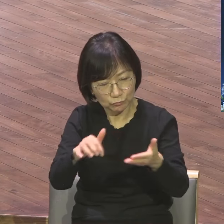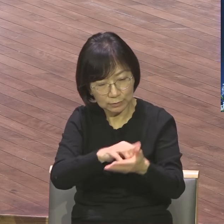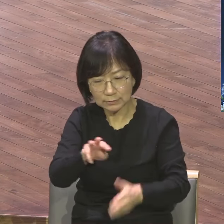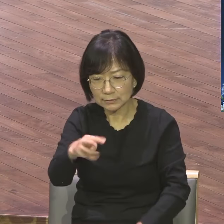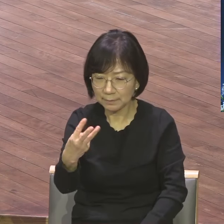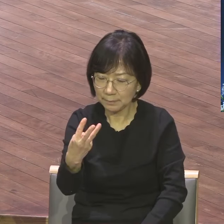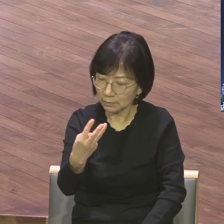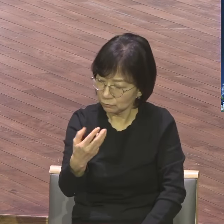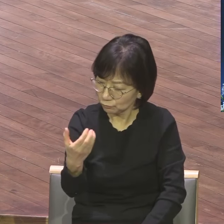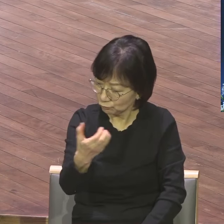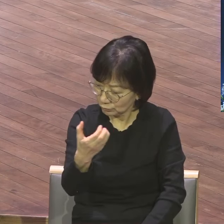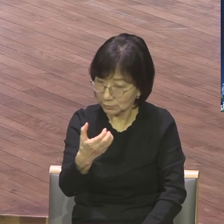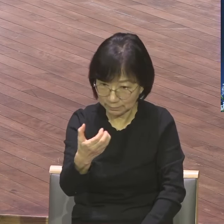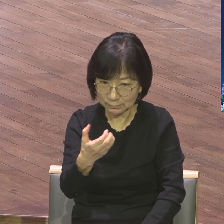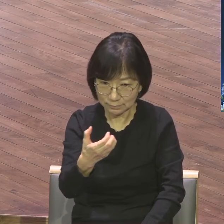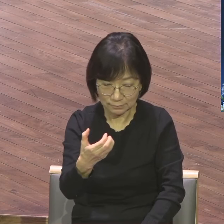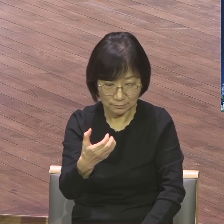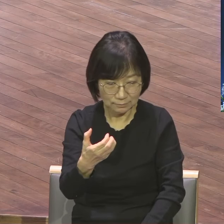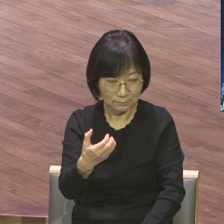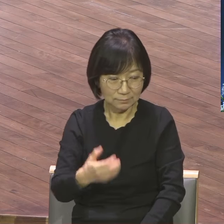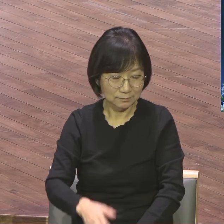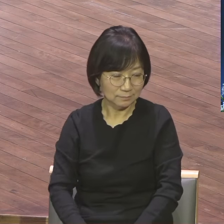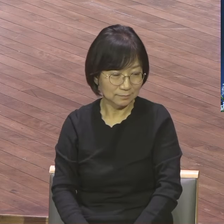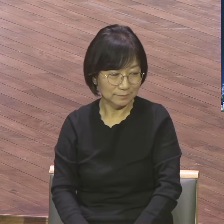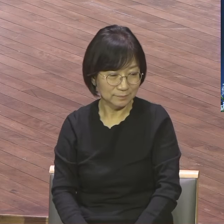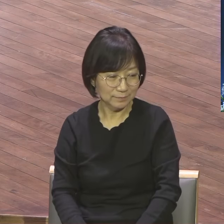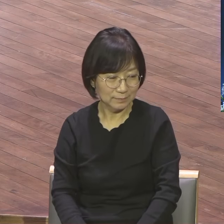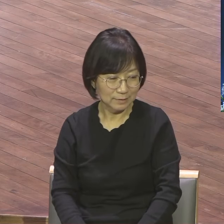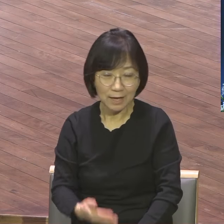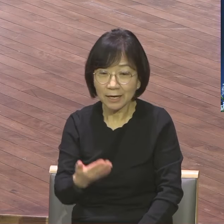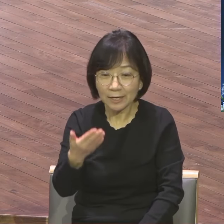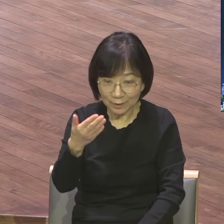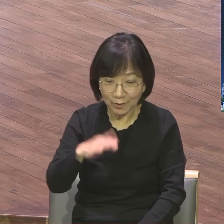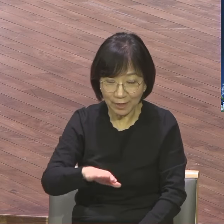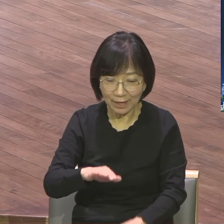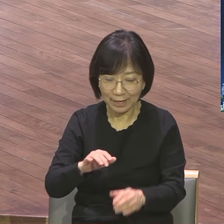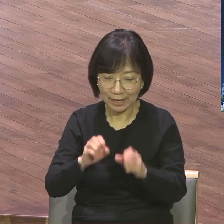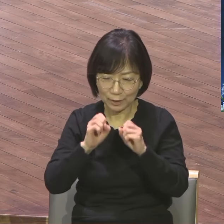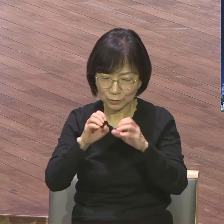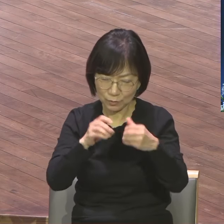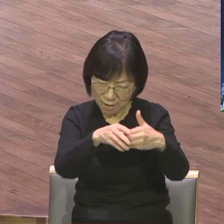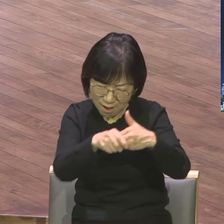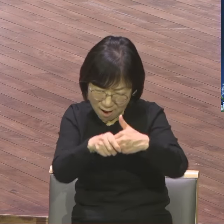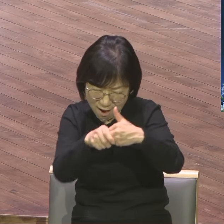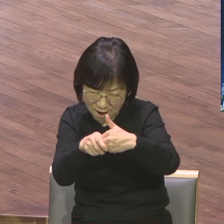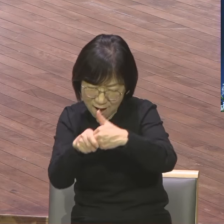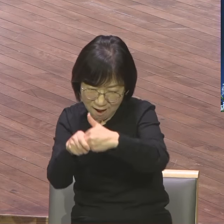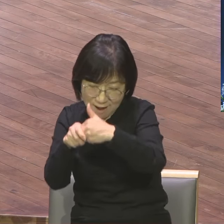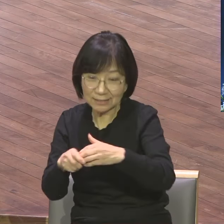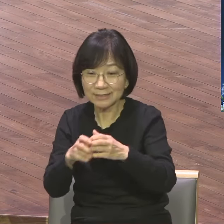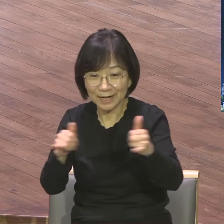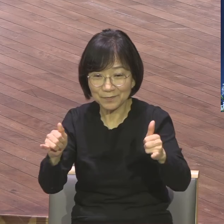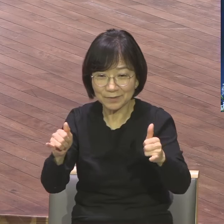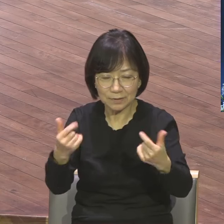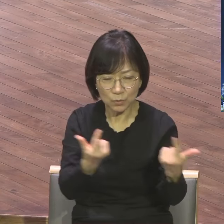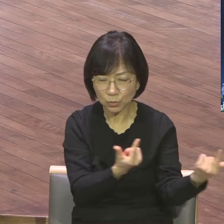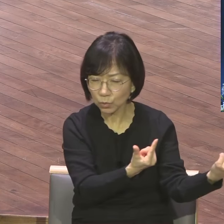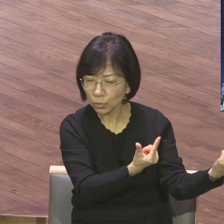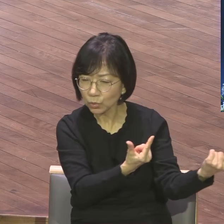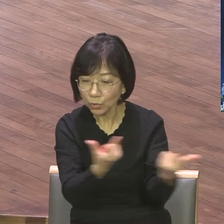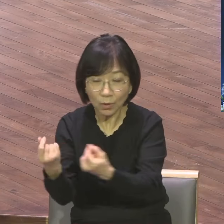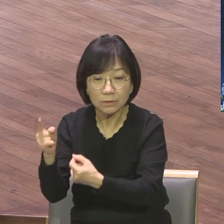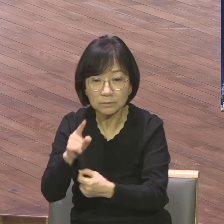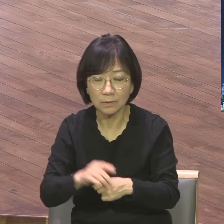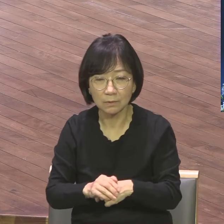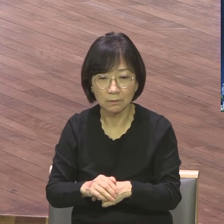근데 이상하죠? 이분이 하나같은 공통점이 있습니다. 우리처럼 메시지가 없어요. 훈련받은 사람도